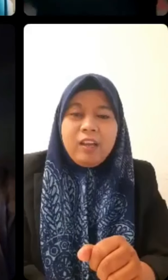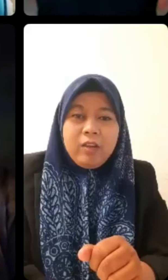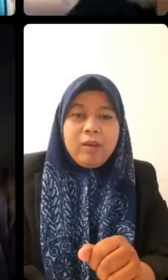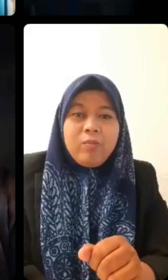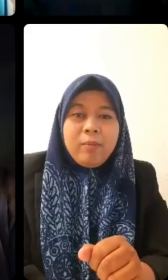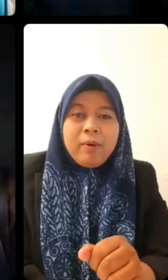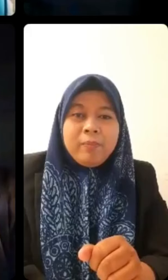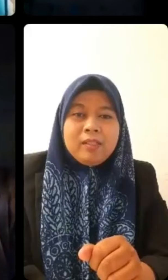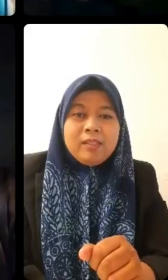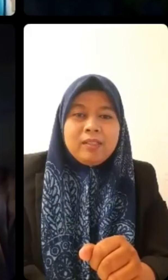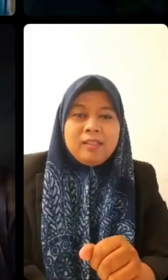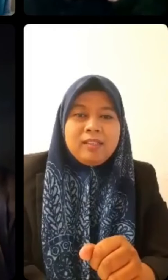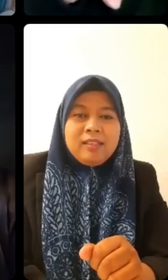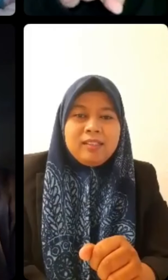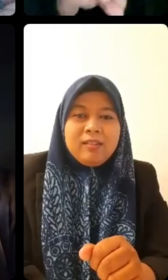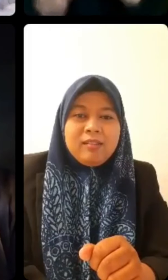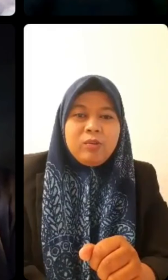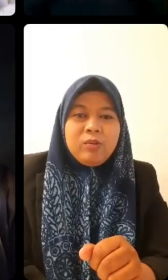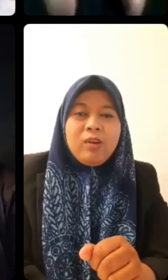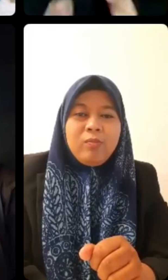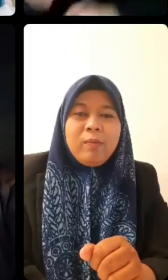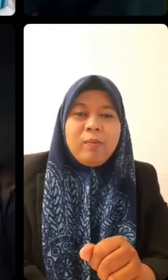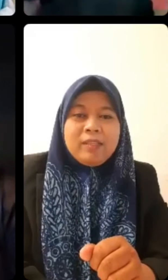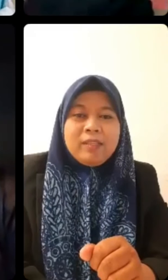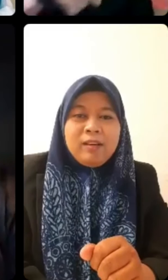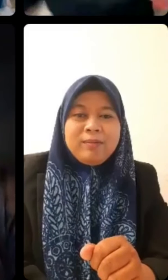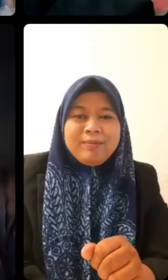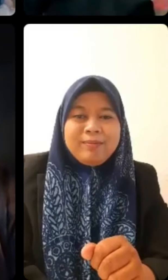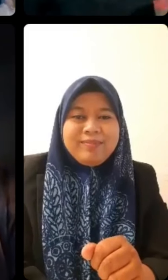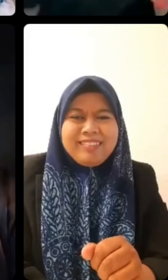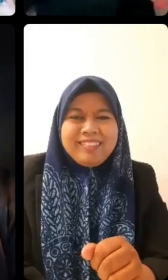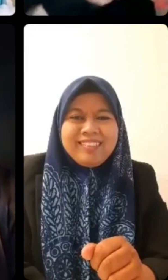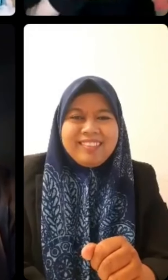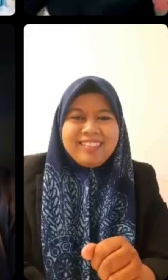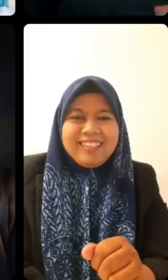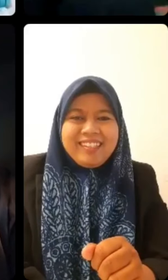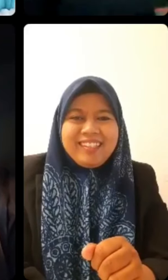Jangan ingat OKU tak boleh buat apa-apa. OKU boleh buat macam-macam.